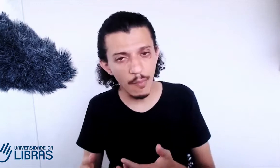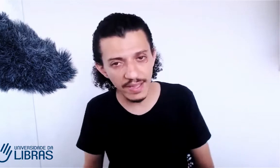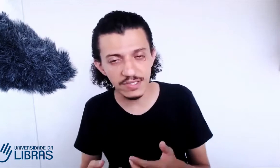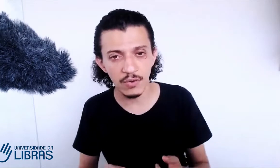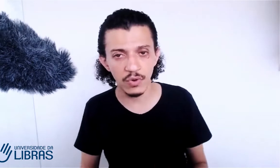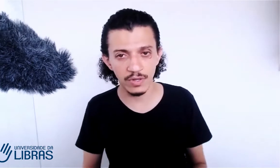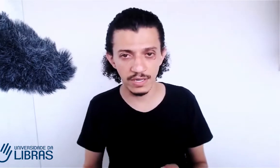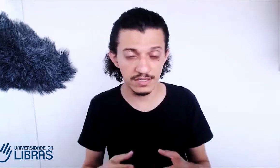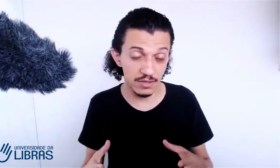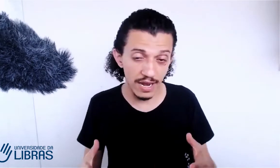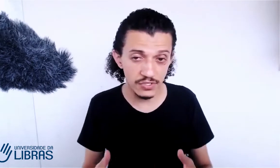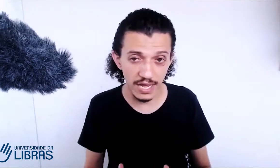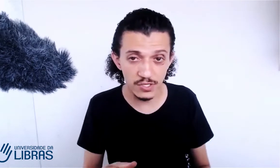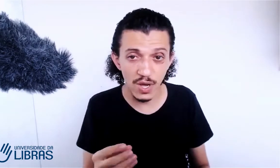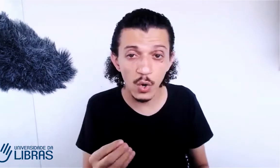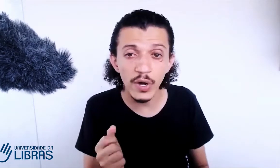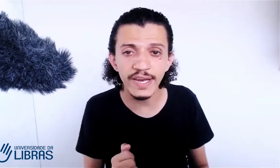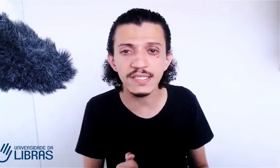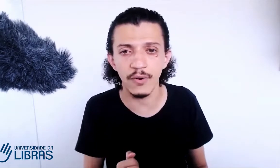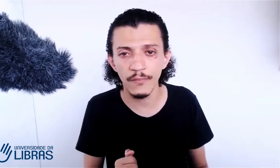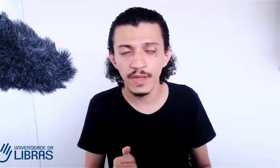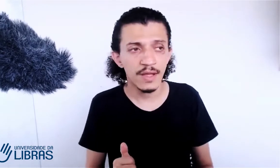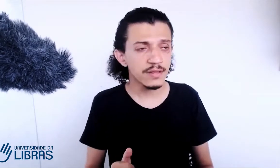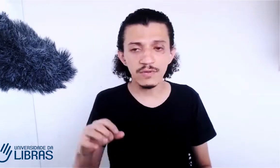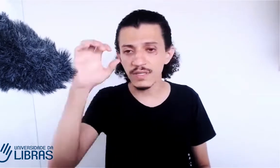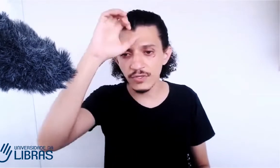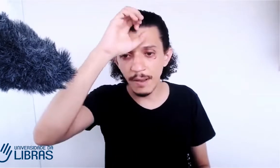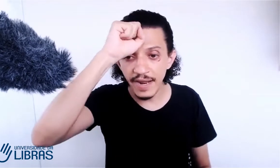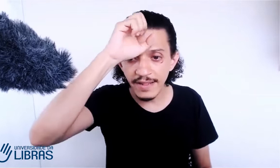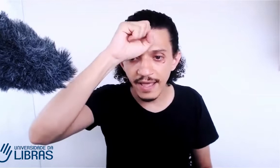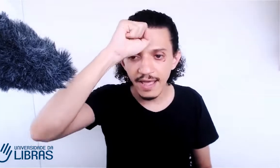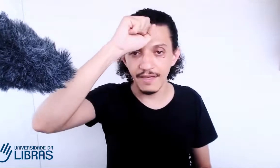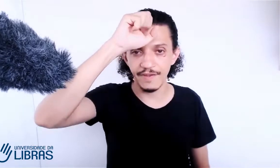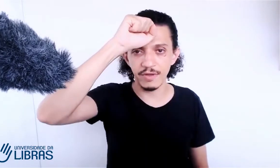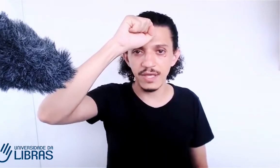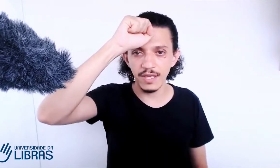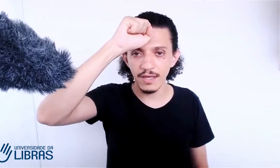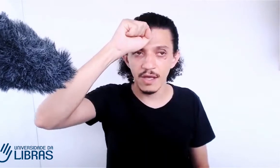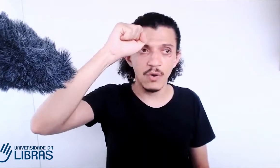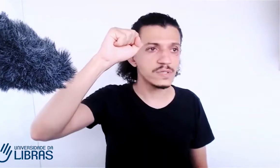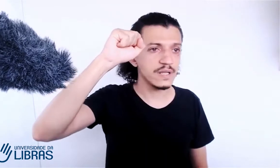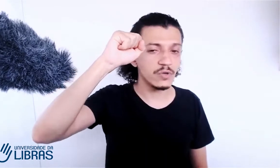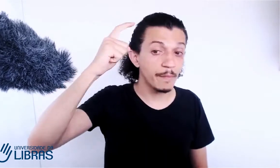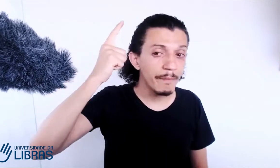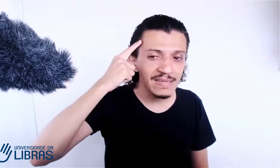geralmente estão relacionados com a cognição. Então, o sinal de aprender é feito aqui, o sinal de